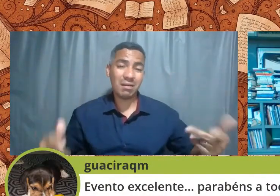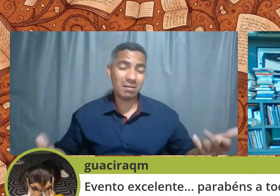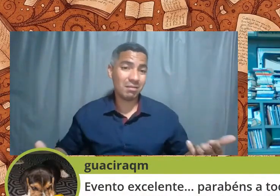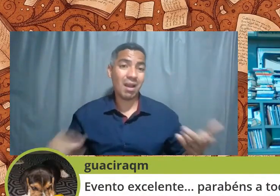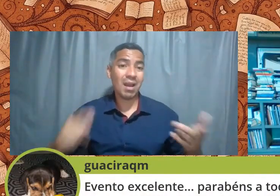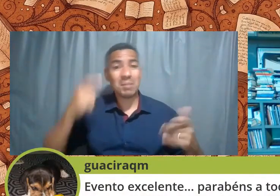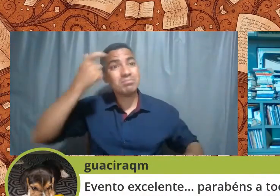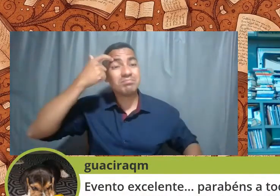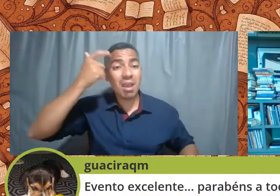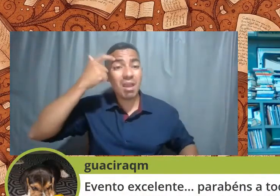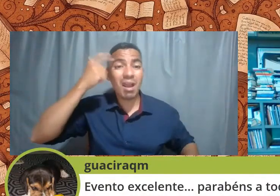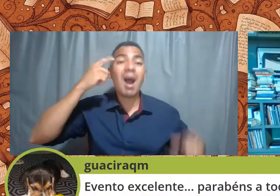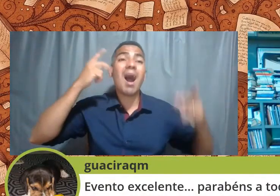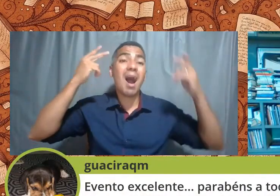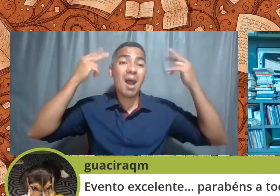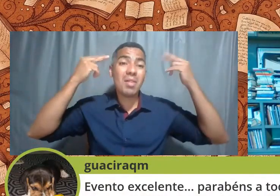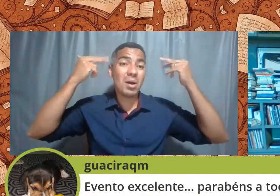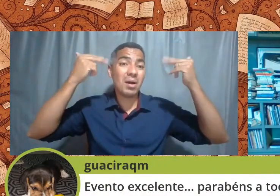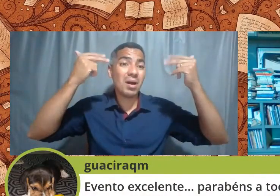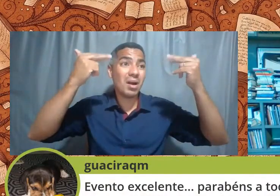mulheres e os homens